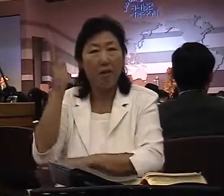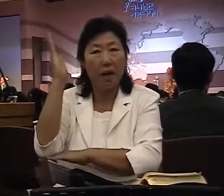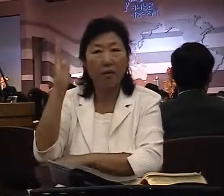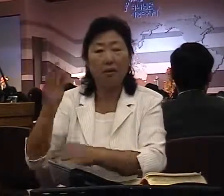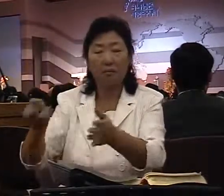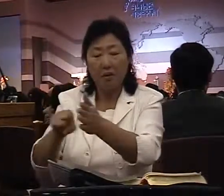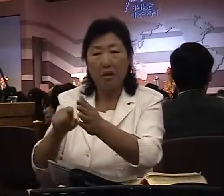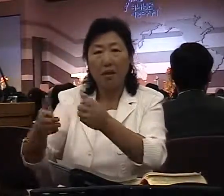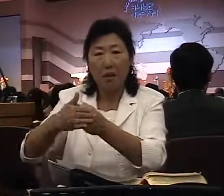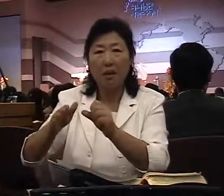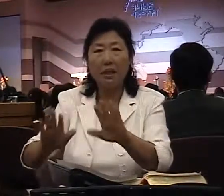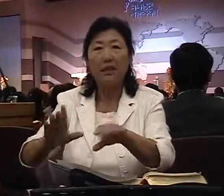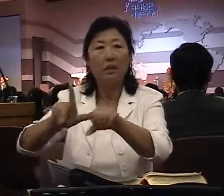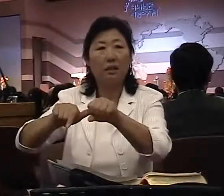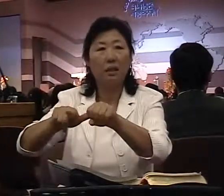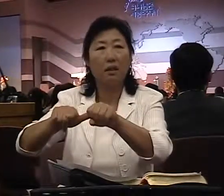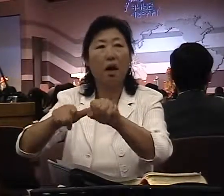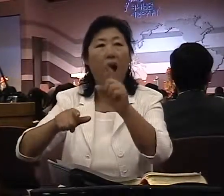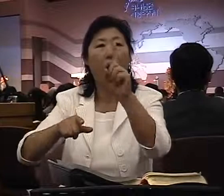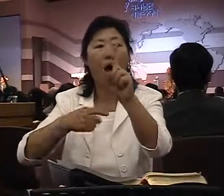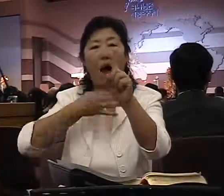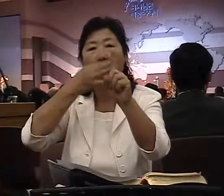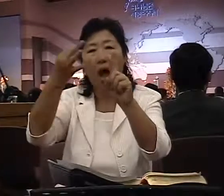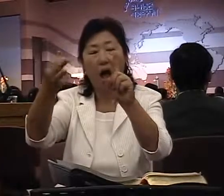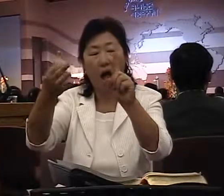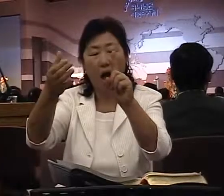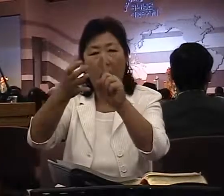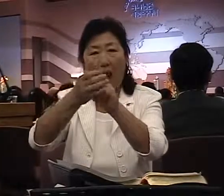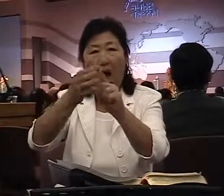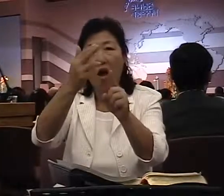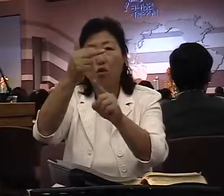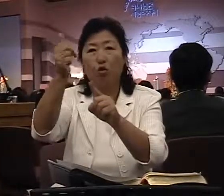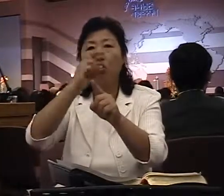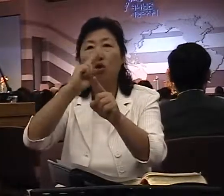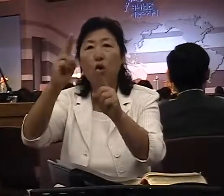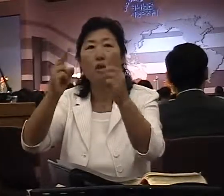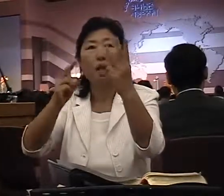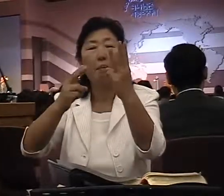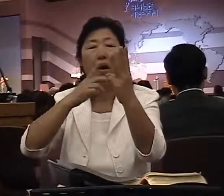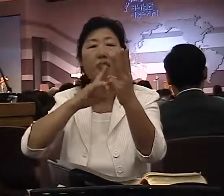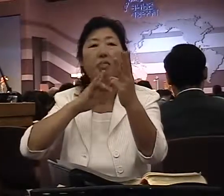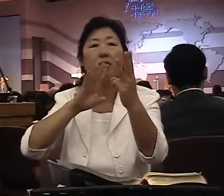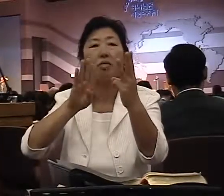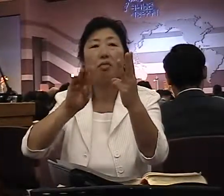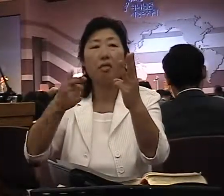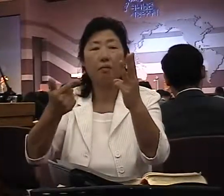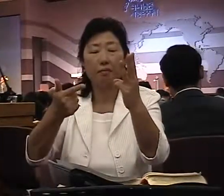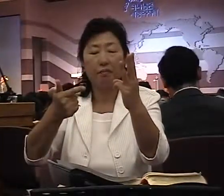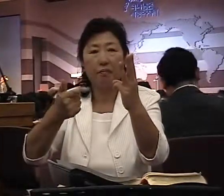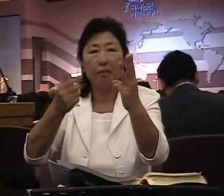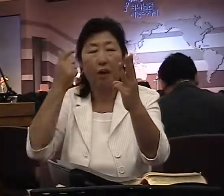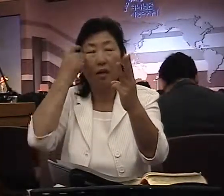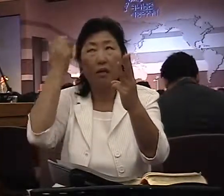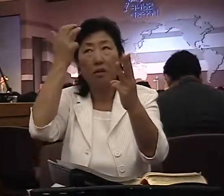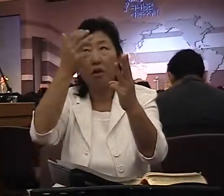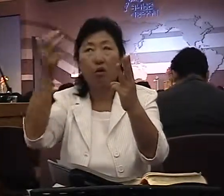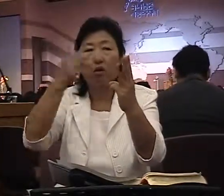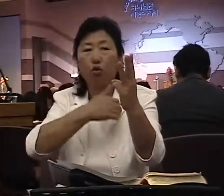이 시간에 우리 한 목소리로 주여 3번 외치고 성령 충만함으로 우리 교회와 우리